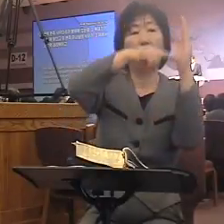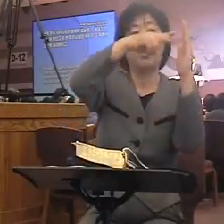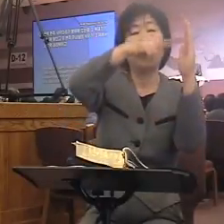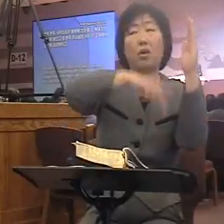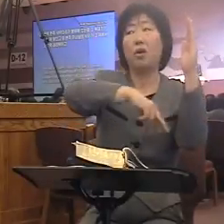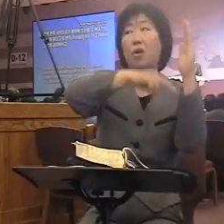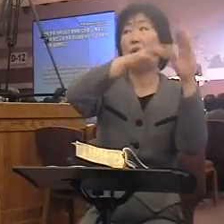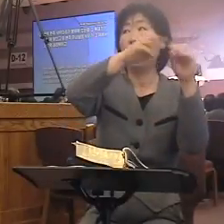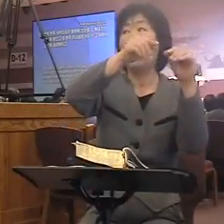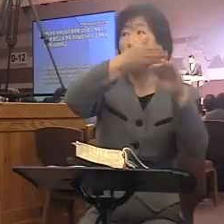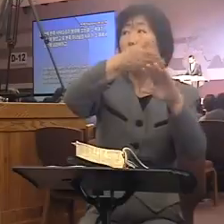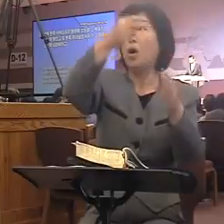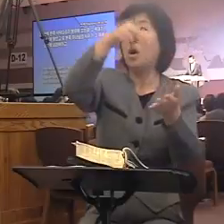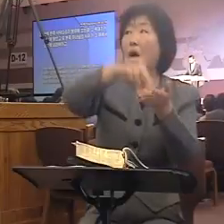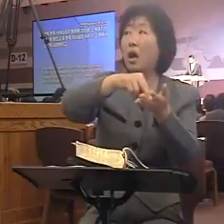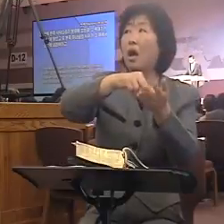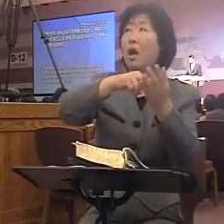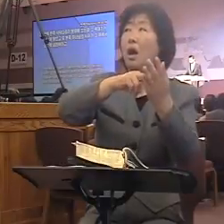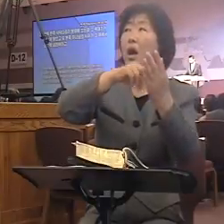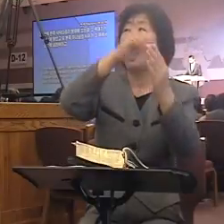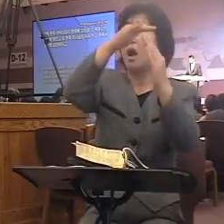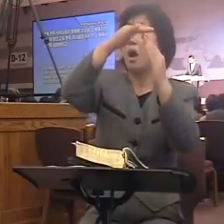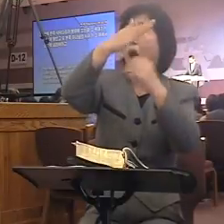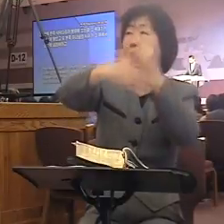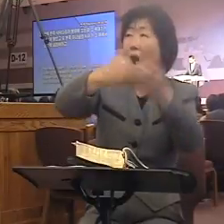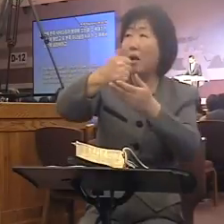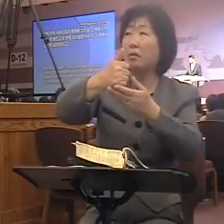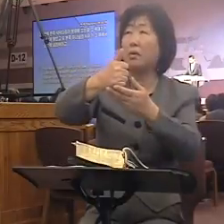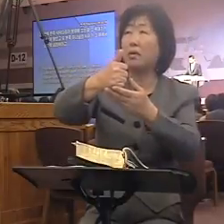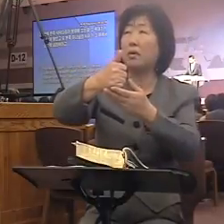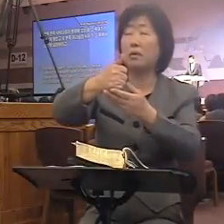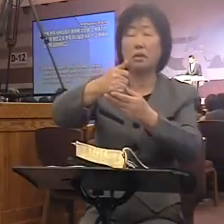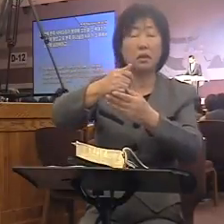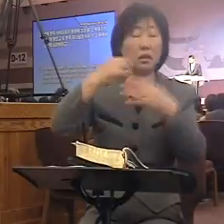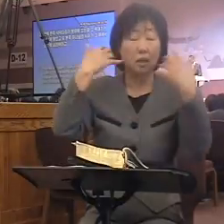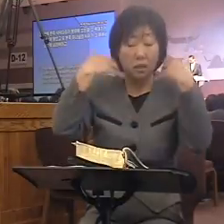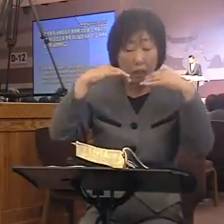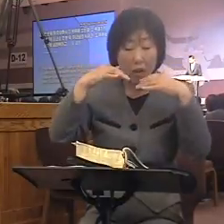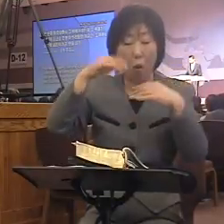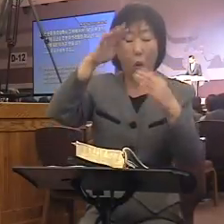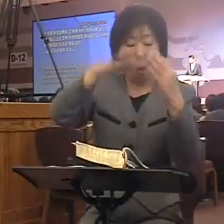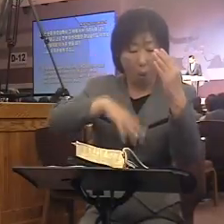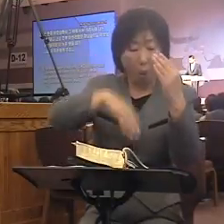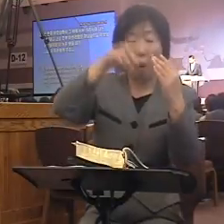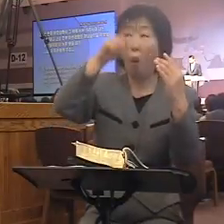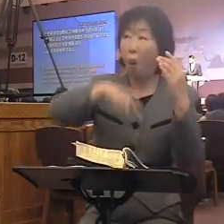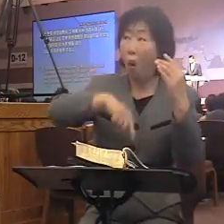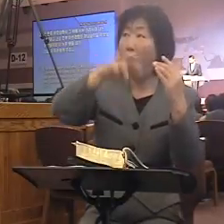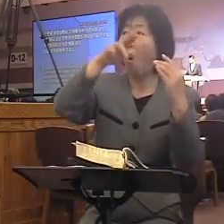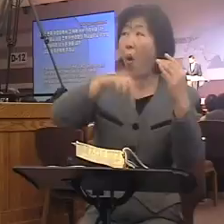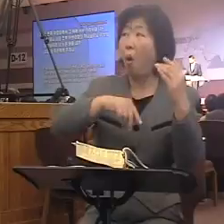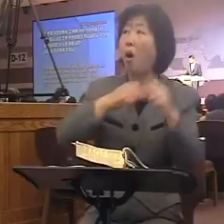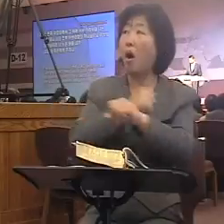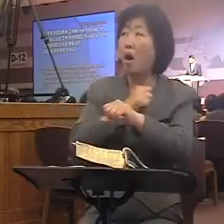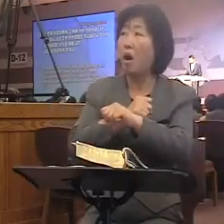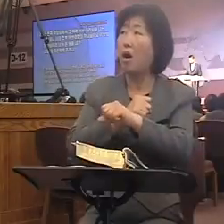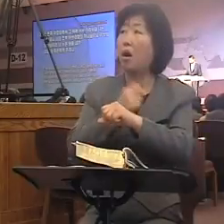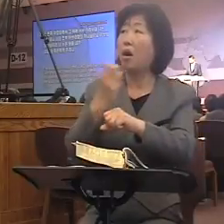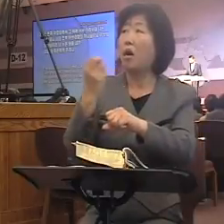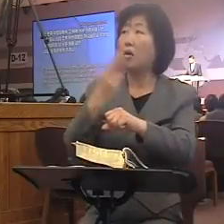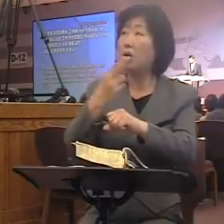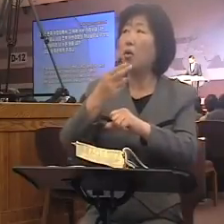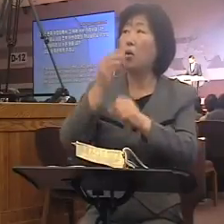그 꼭대기가 하늘에 닿았고 또 본즉 하나님의 사자가 그 위에서 오르락내리락하고 하나님의